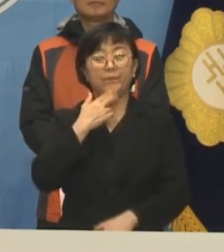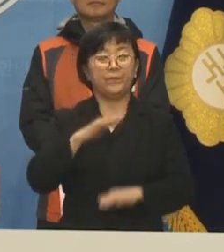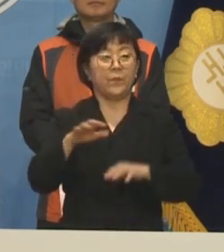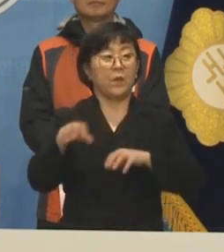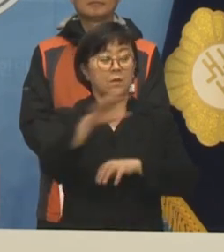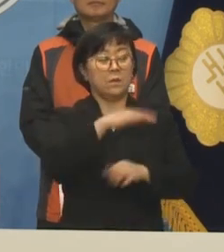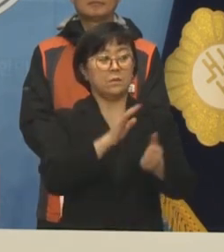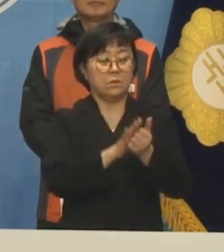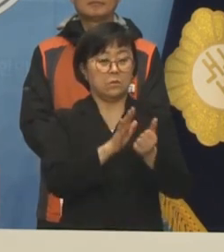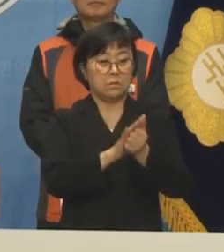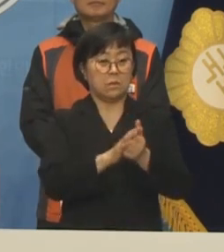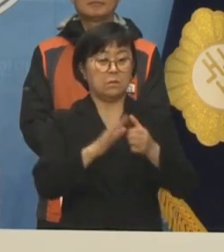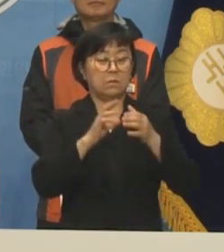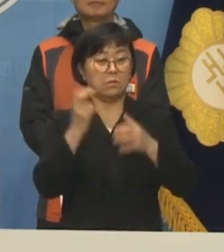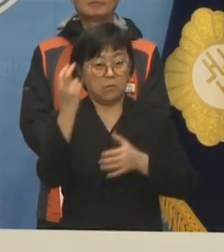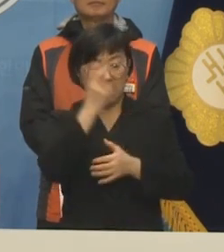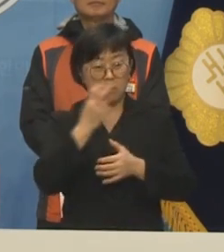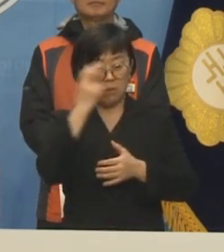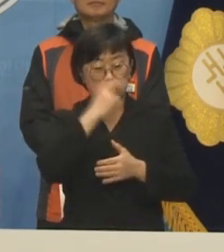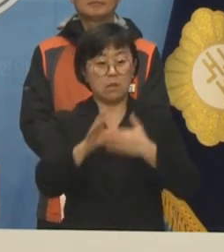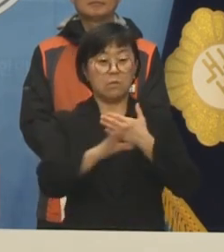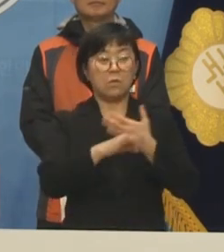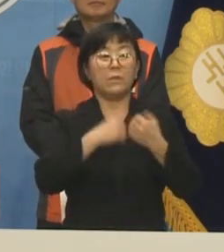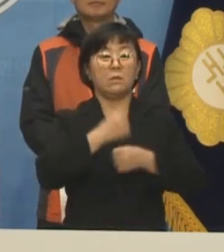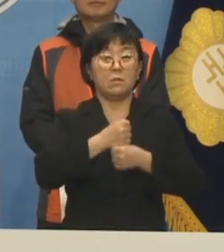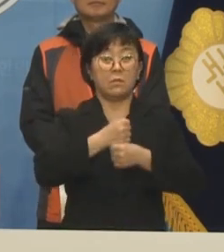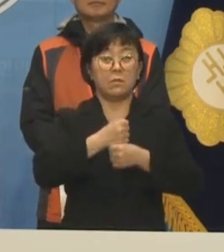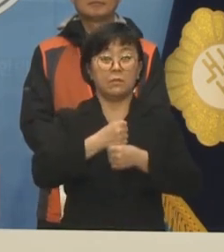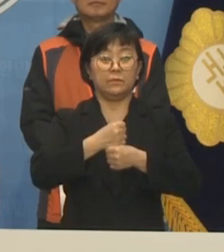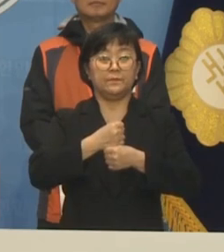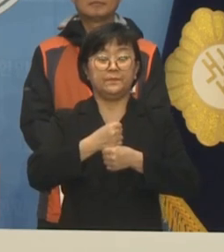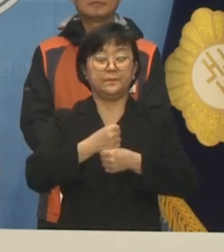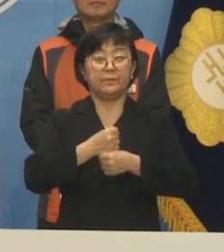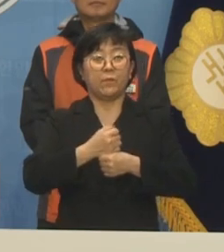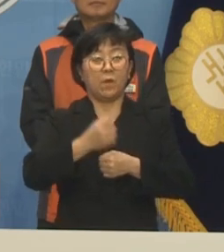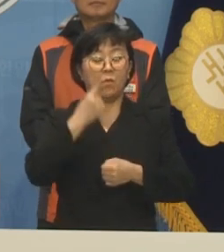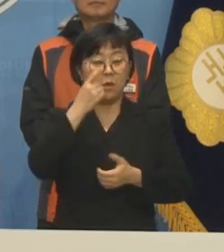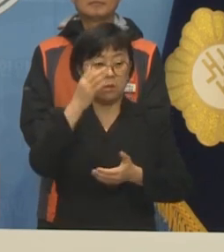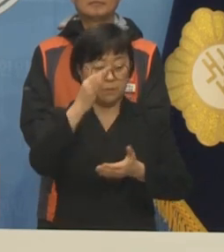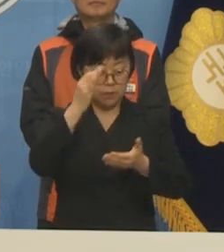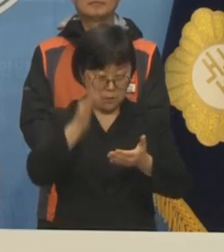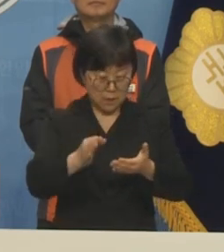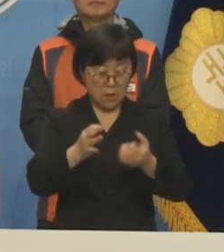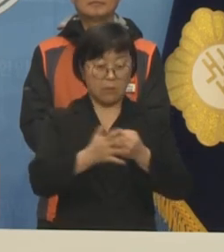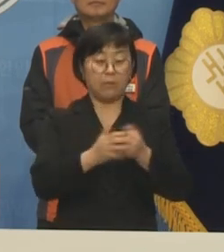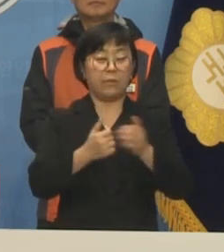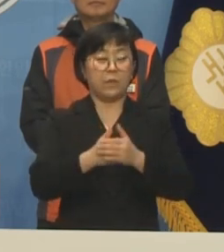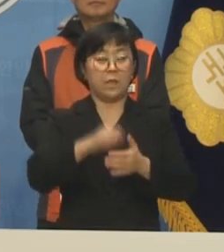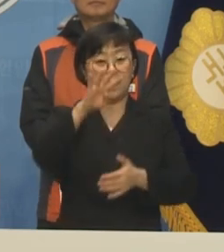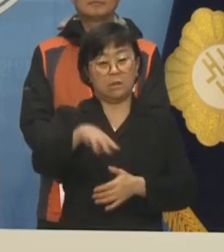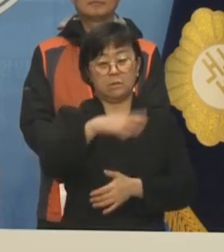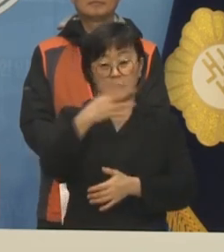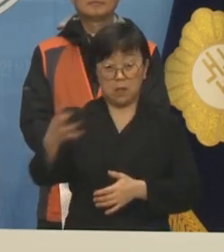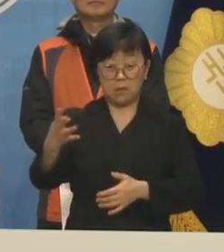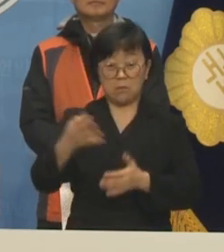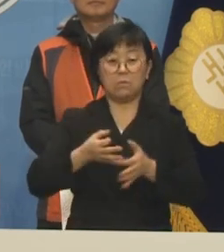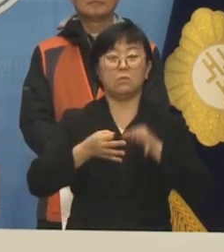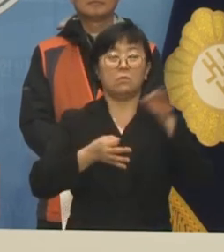현장 지원직 관리 예규를 임의로 만들어서 최저임금 수준의 별도의 임금 체계를